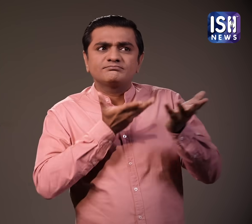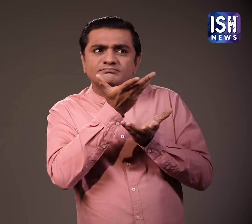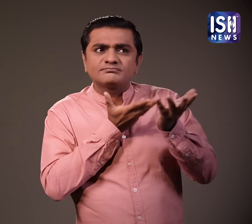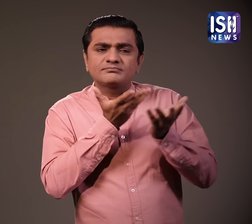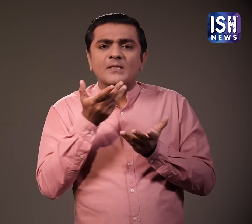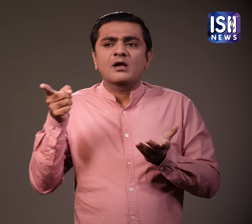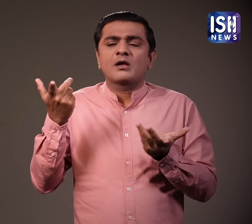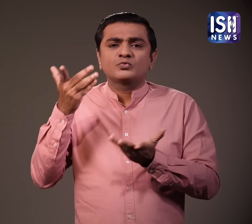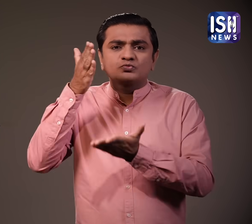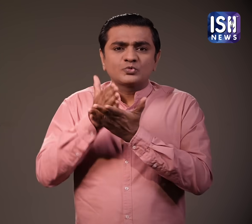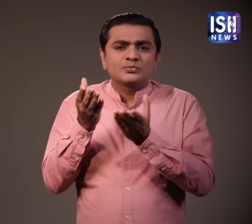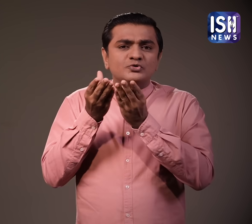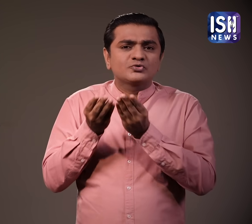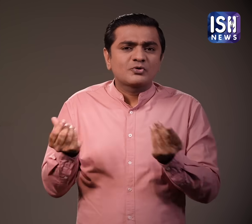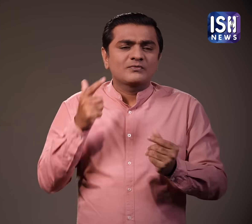उसके हल के बारे में बादचित की है